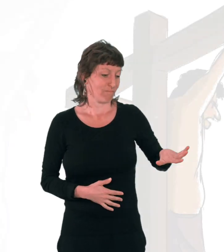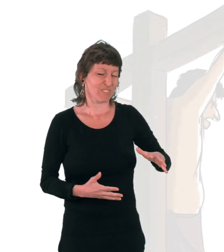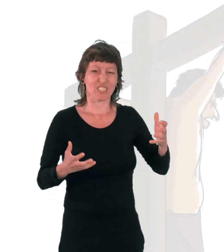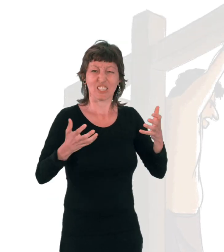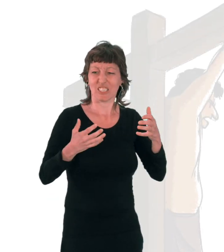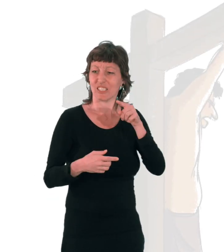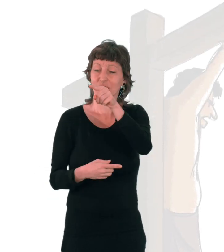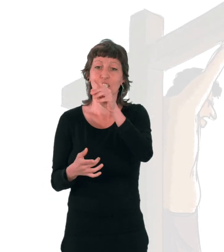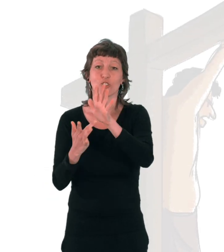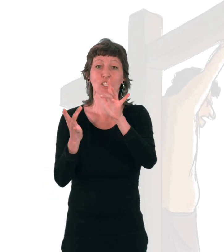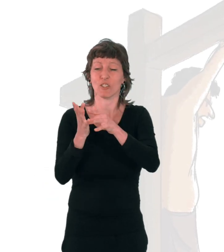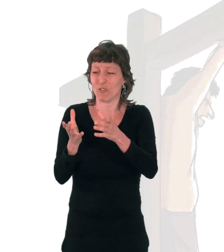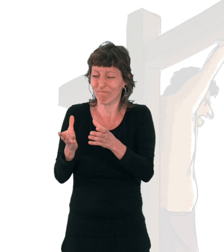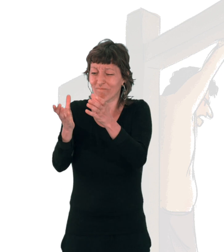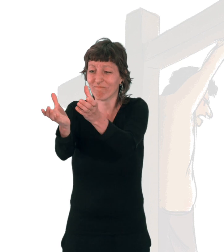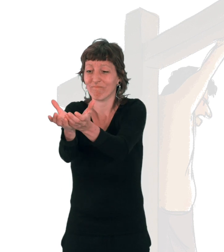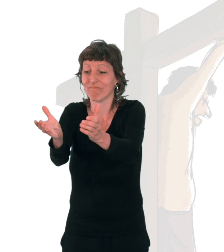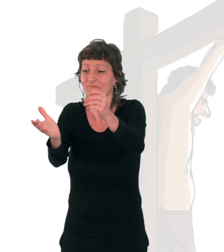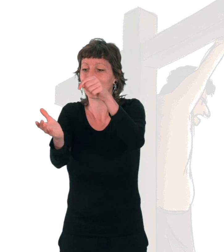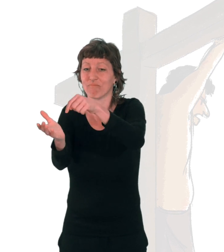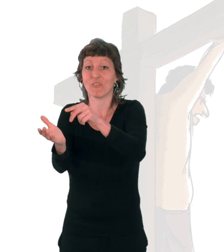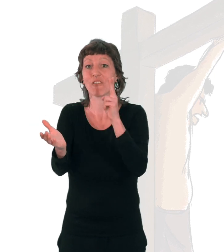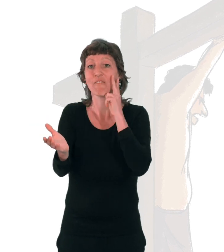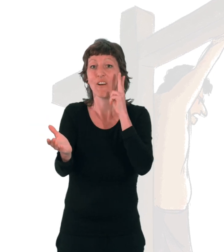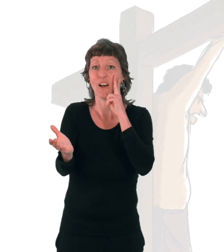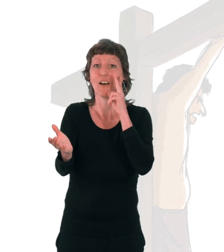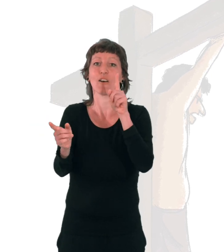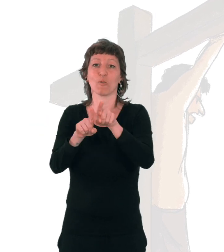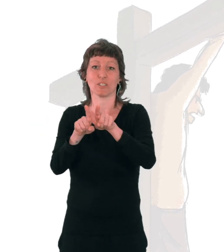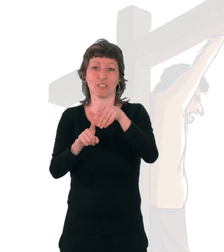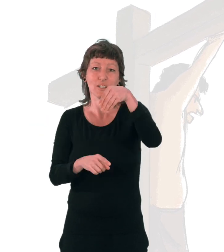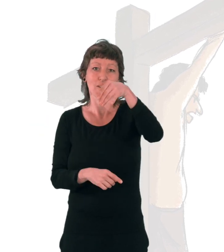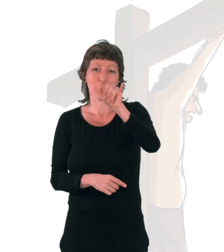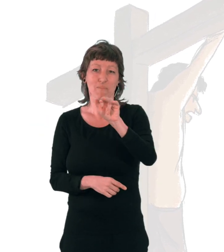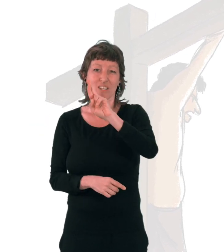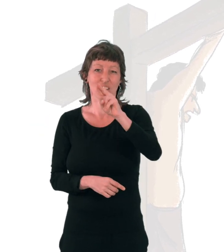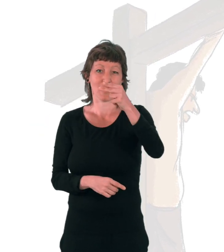Ils veulent lui faire boire du vin mélangé avec de la myrrhe.